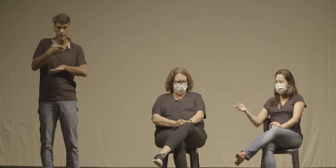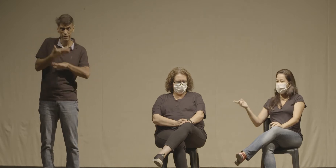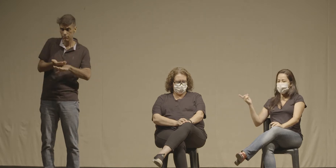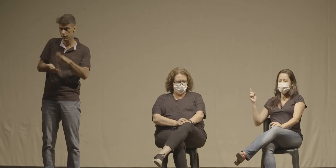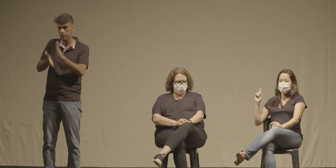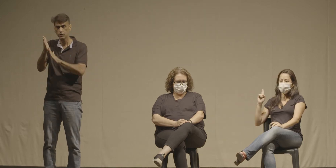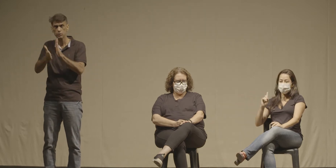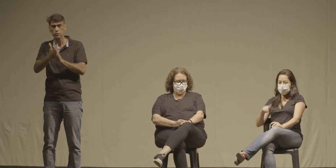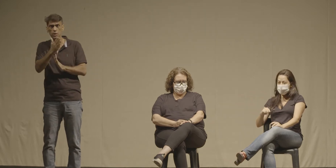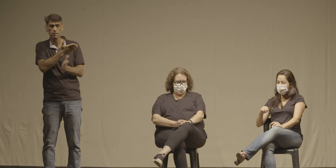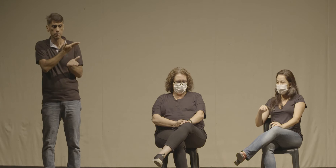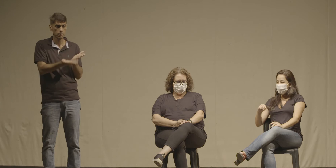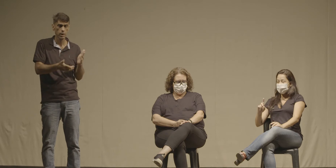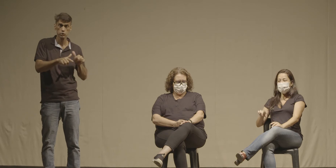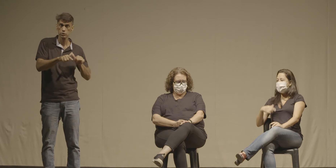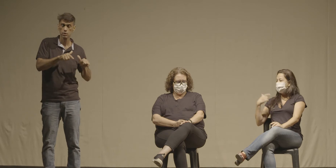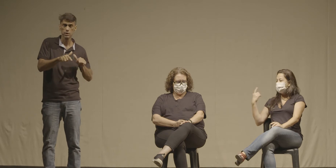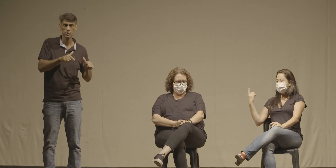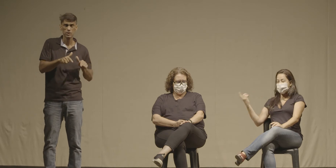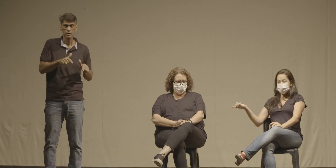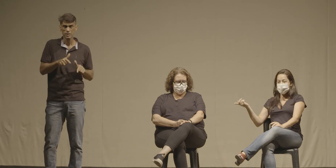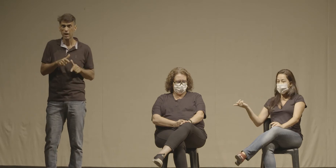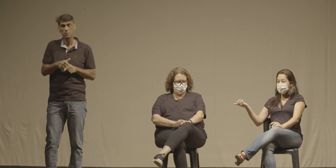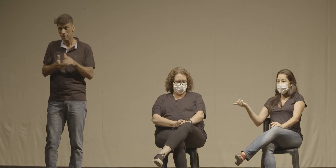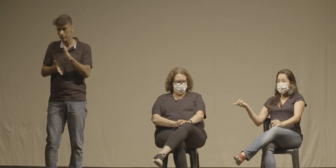viajavam. Quando viajavam, perdiam o emprego, não